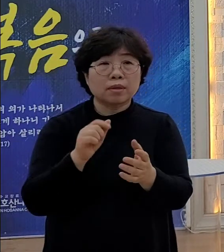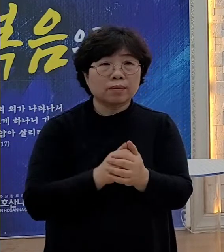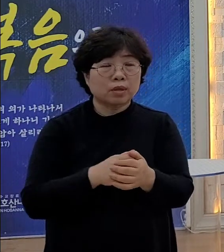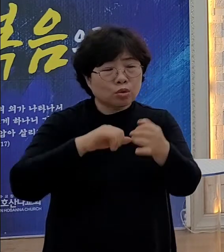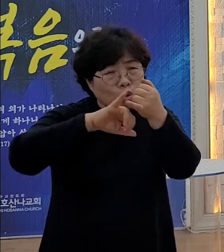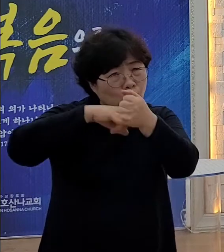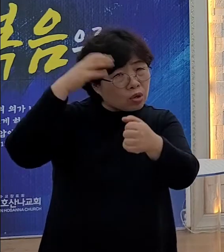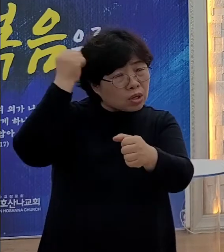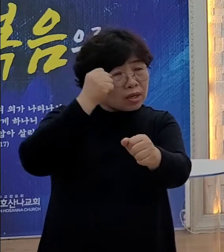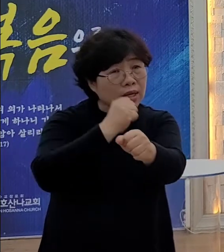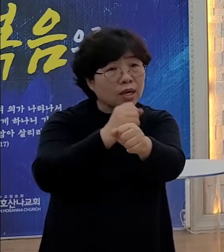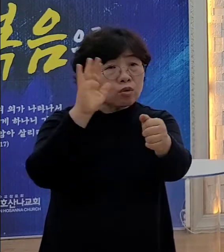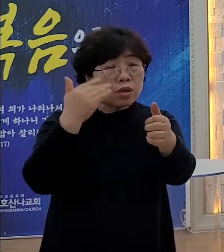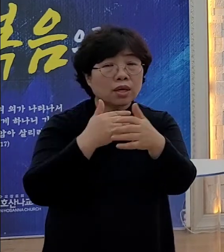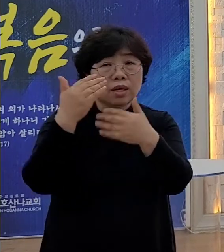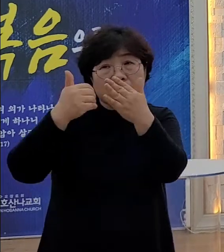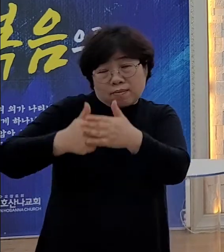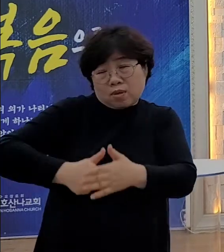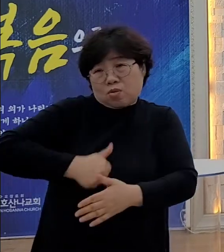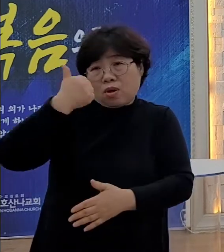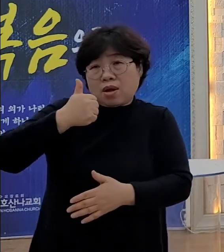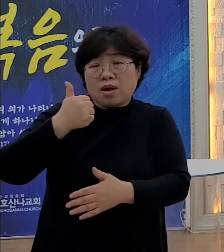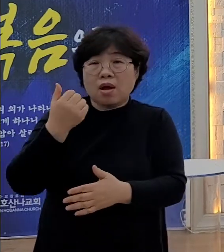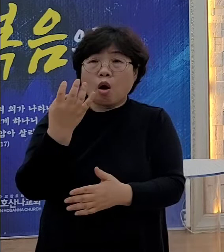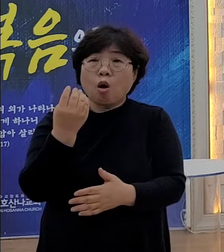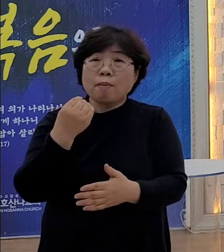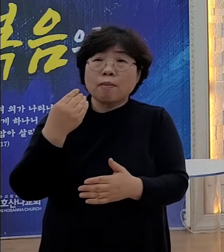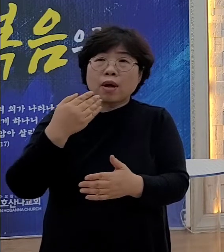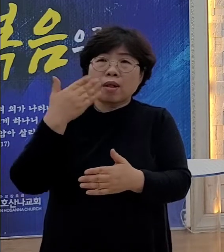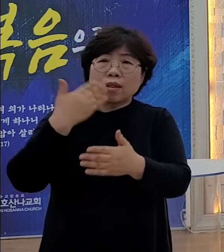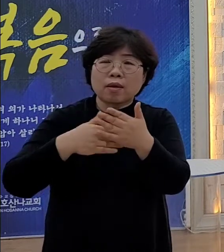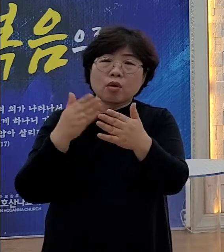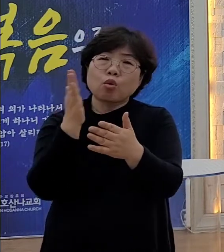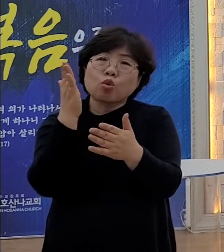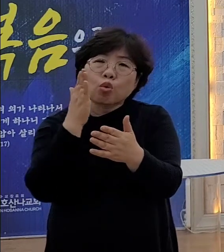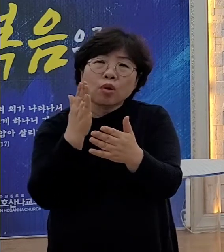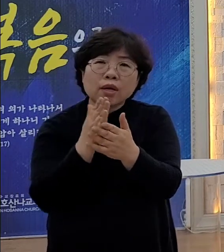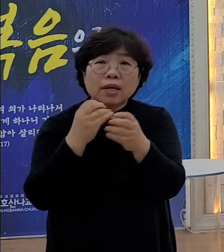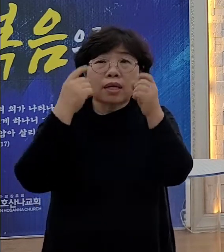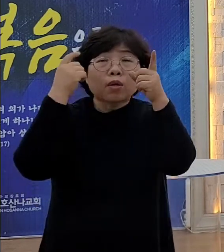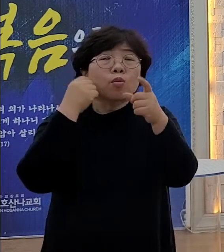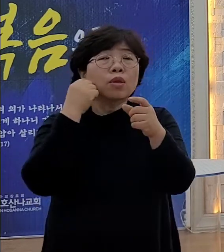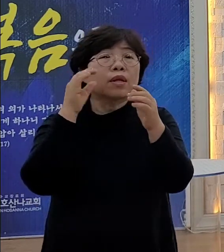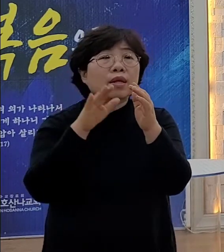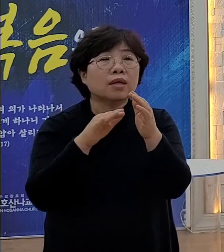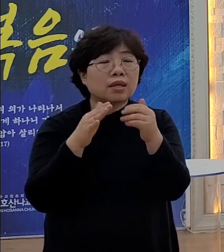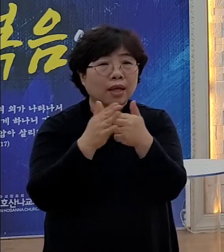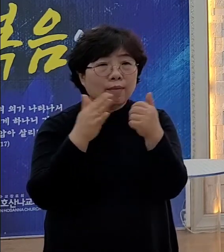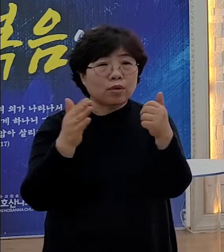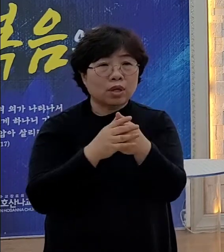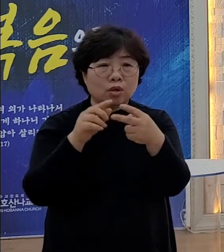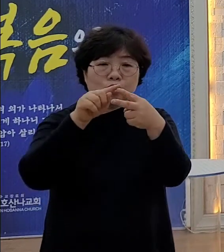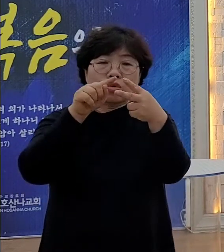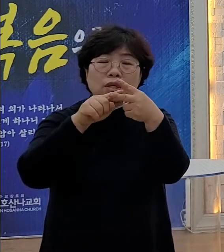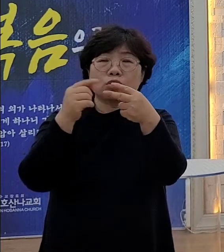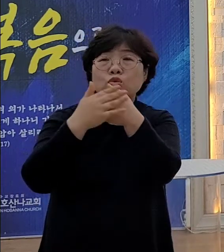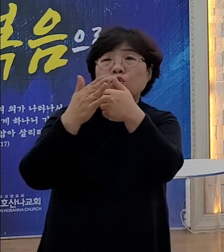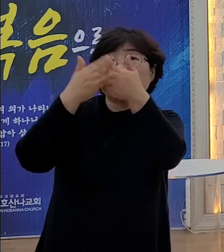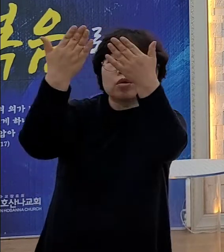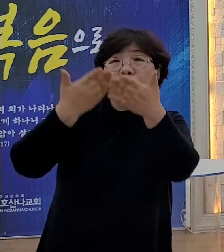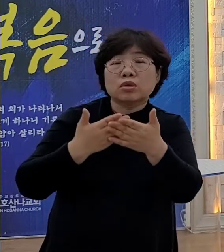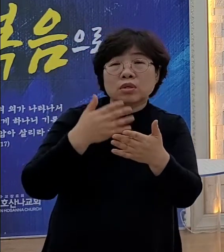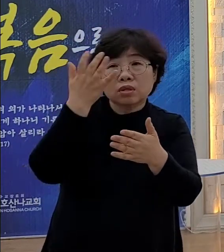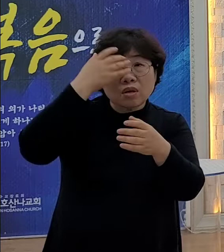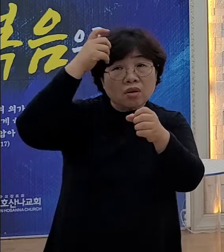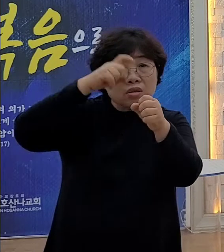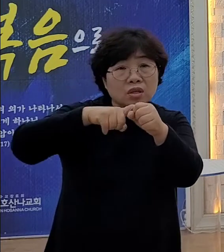꼭 기억하셔야 돼요. 하나님의 진노가 얼마나 남았는지 어떤지 알지 못합니다. 우리는. 그래서 두 가지 어플을 딱 주셔요. 영적 어플.